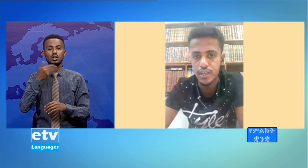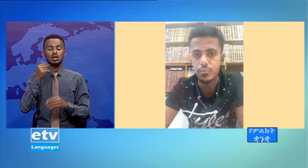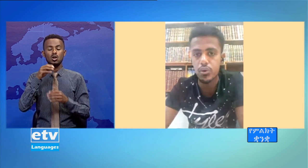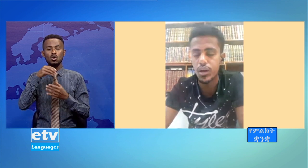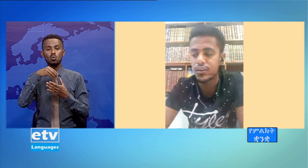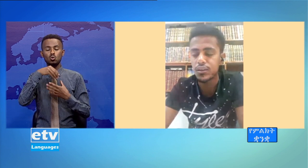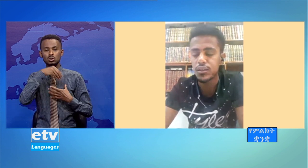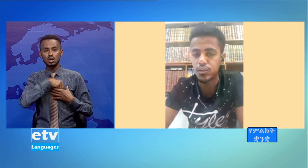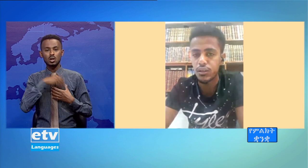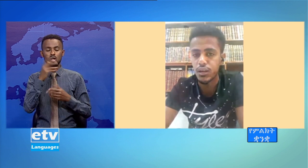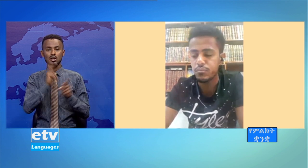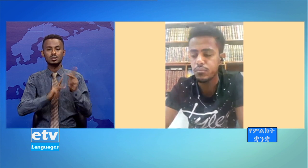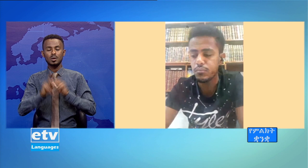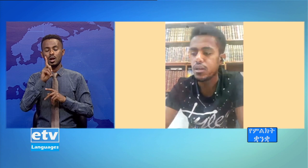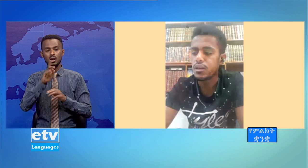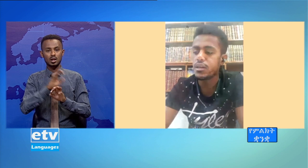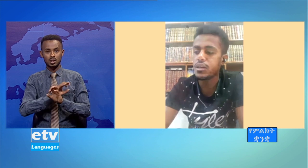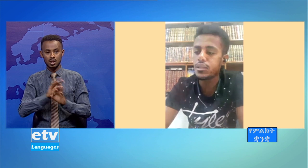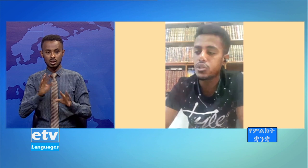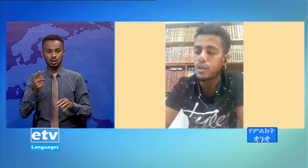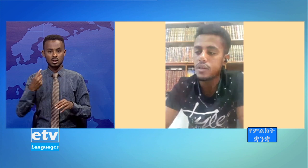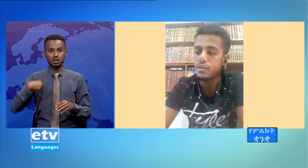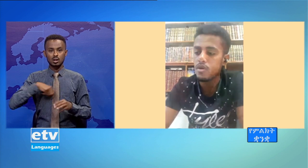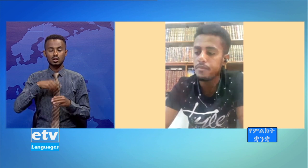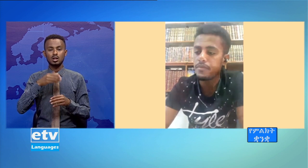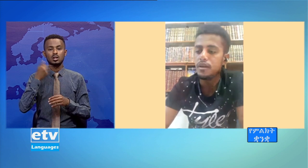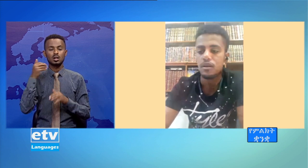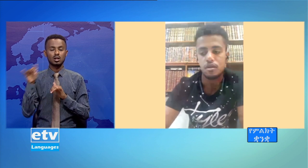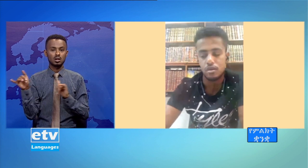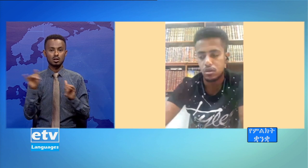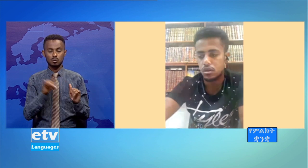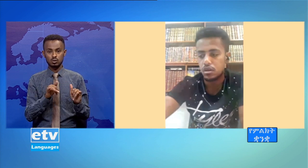ውስጣዊ የህዝባዊ አንድነት የላትም። ከኛ የተሻለ ደግሞ